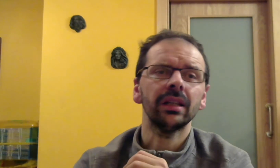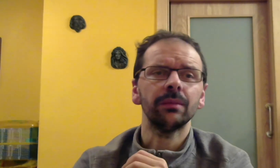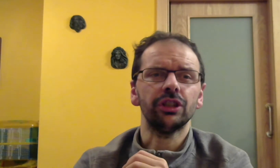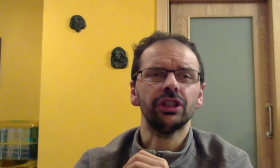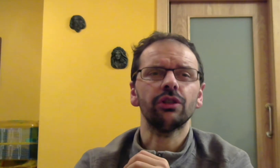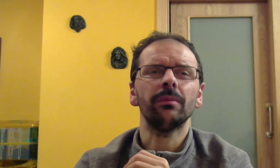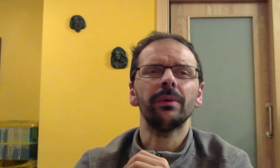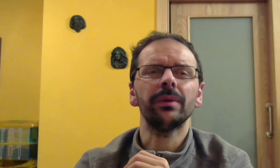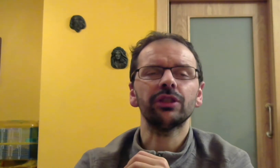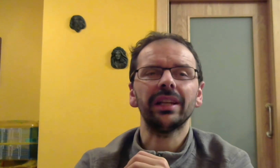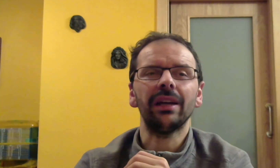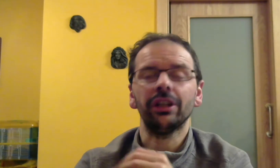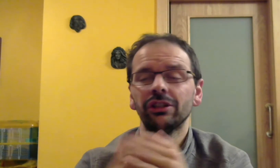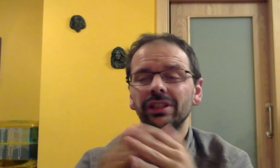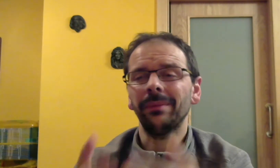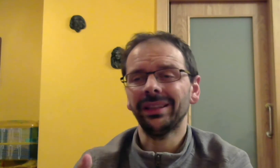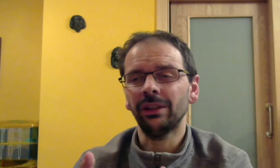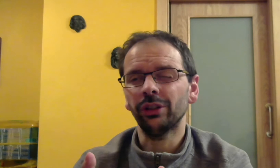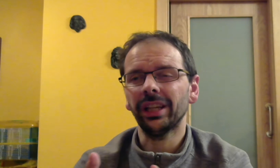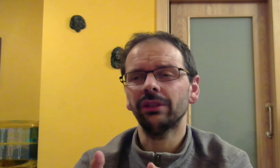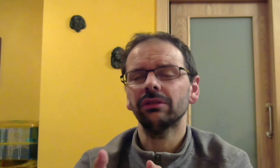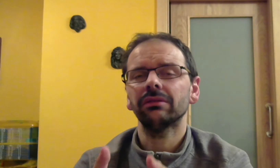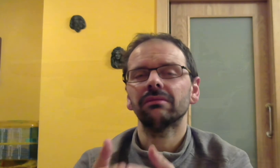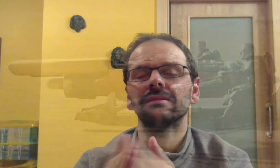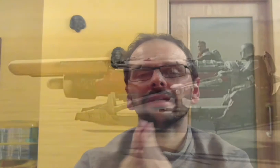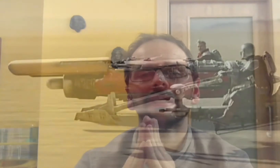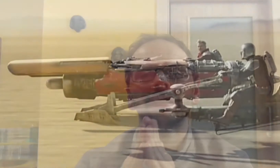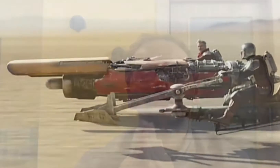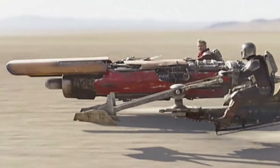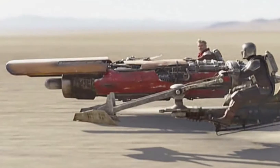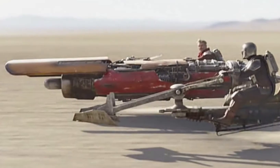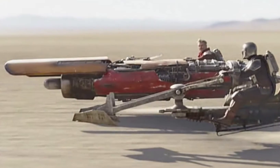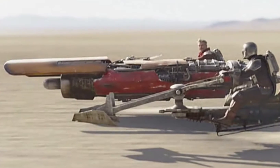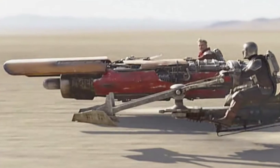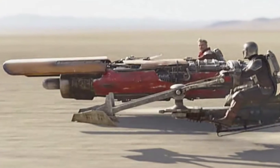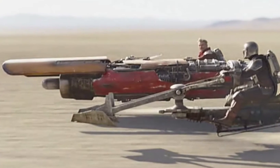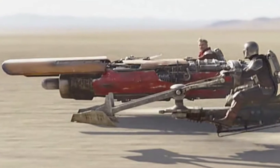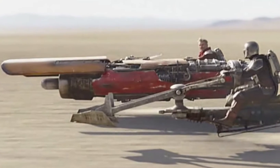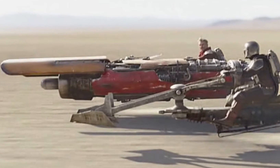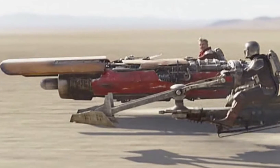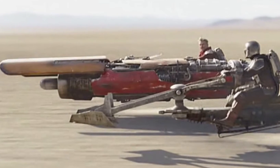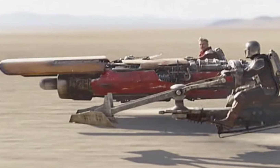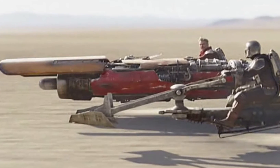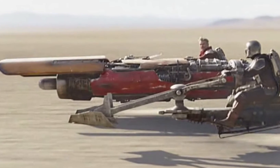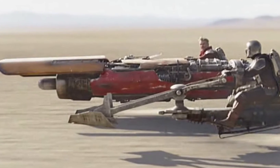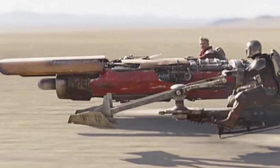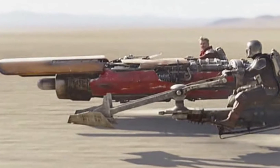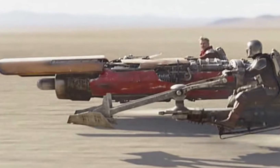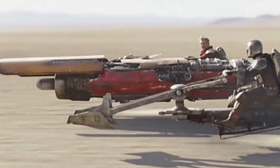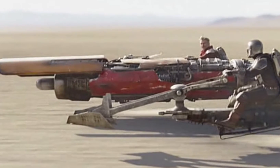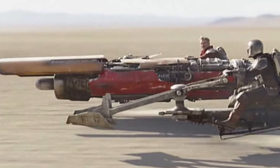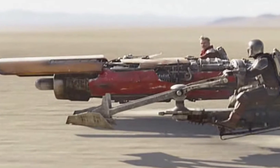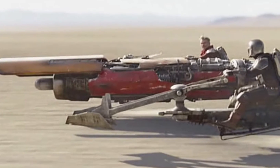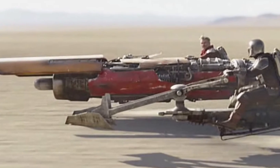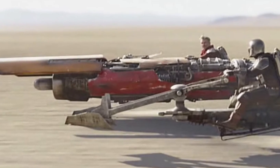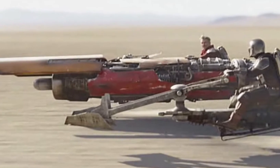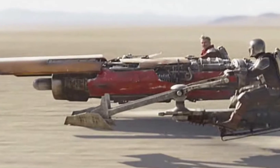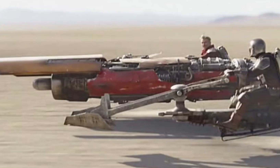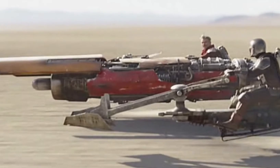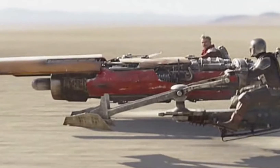pues eso, como vemos que aunque no sea mandaloriano, el sheriff este, pues, aparte de controla y tal la armadura,